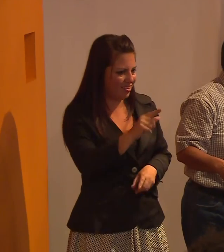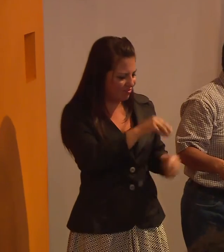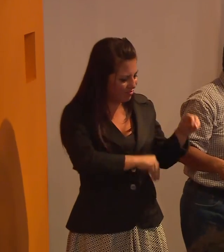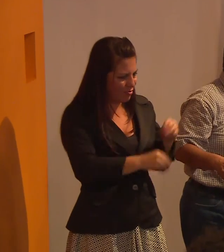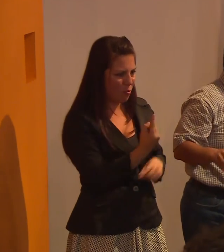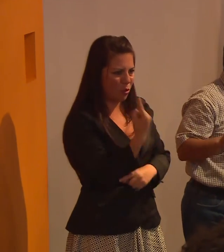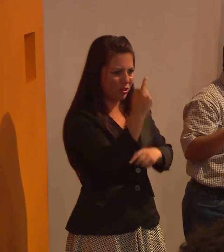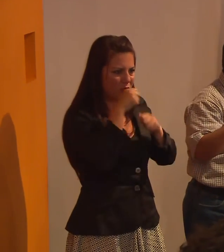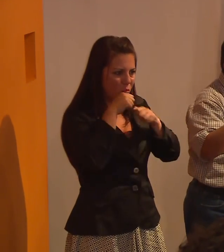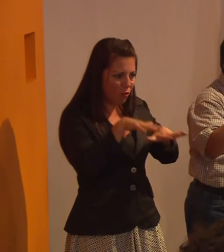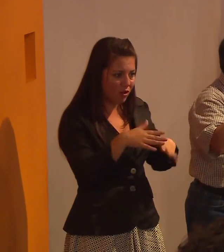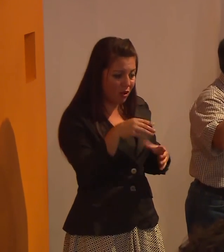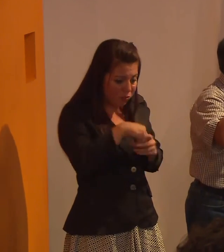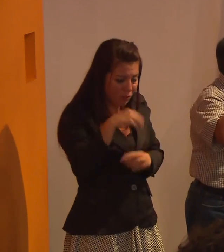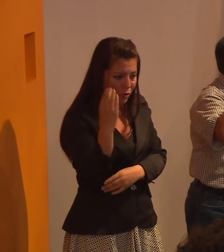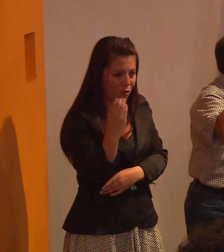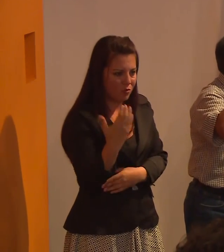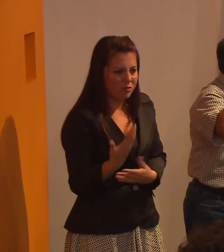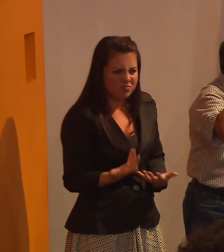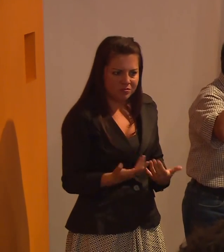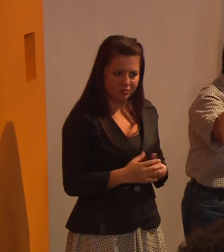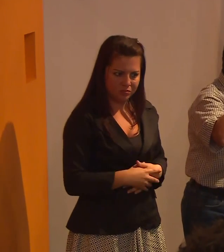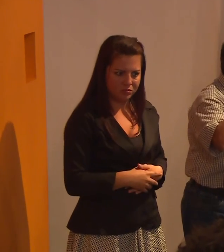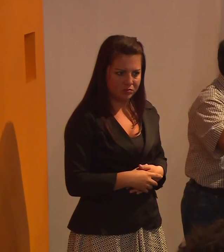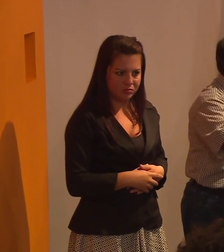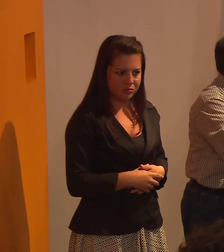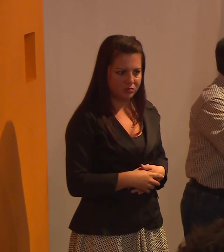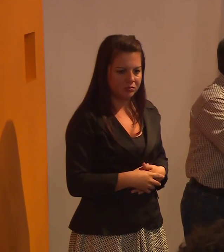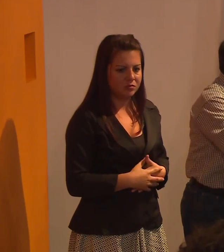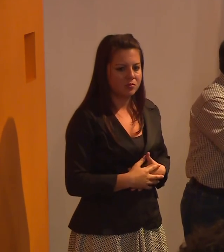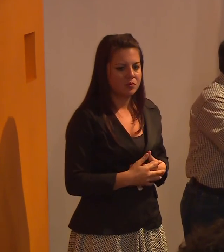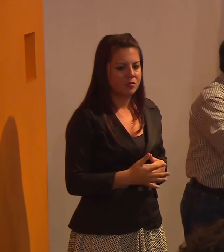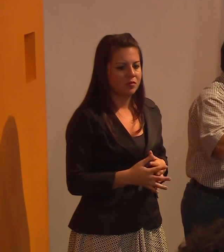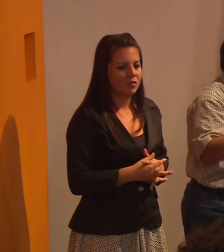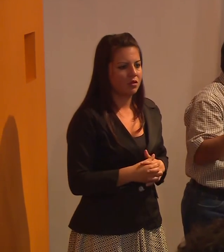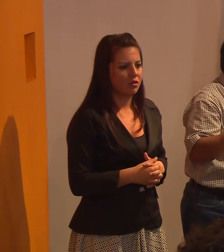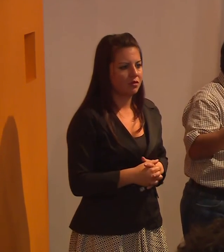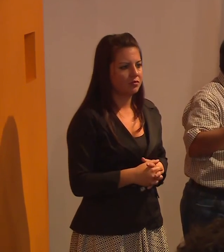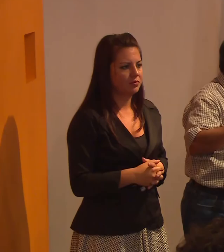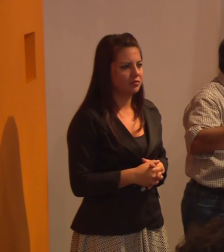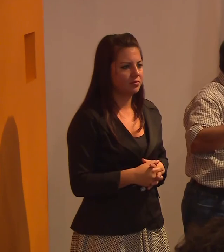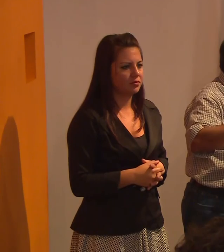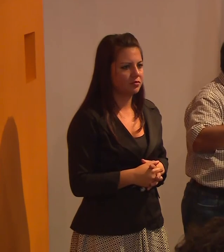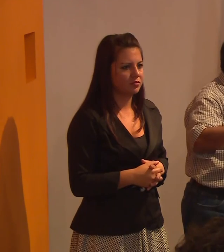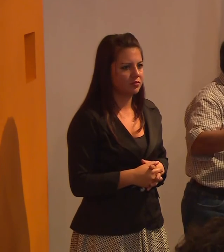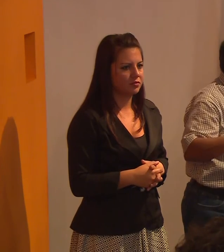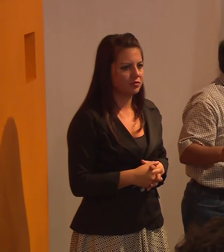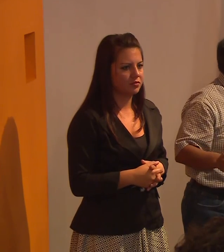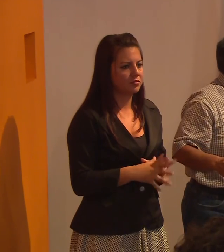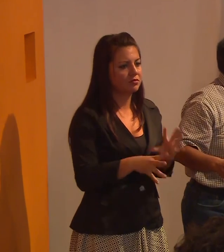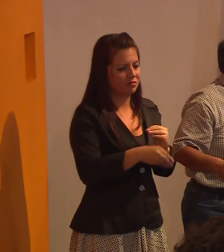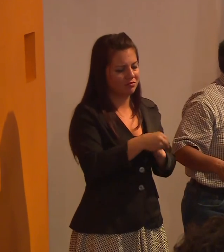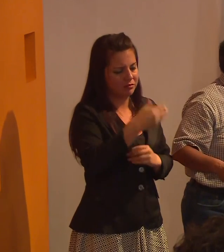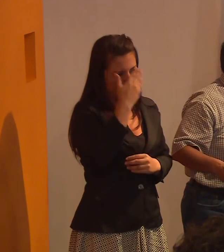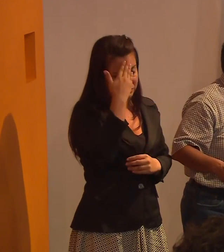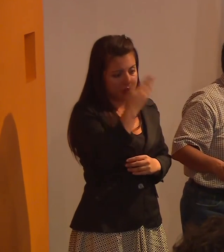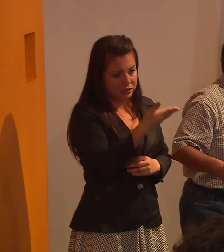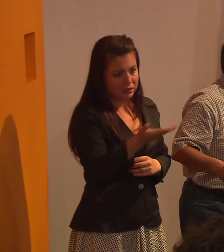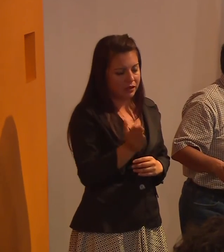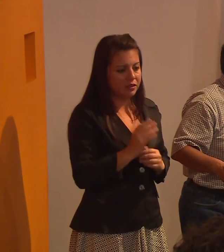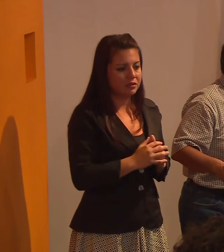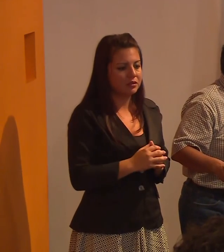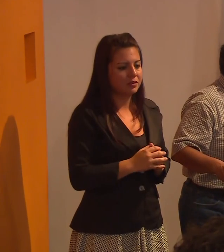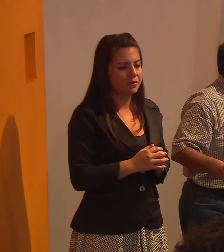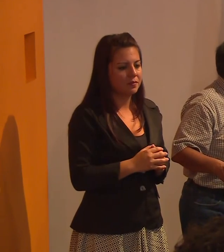de política pública en el país? Pero además, ustedes saben que entra en discusión el tema